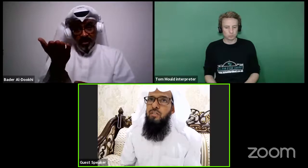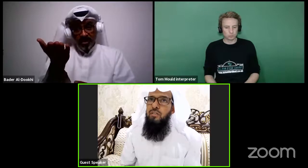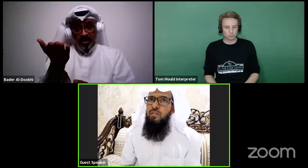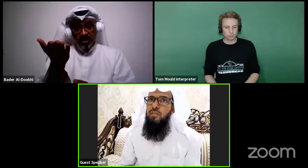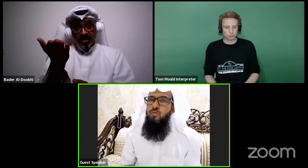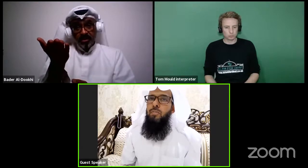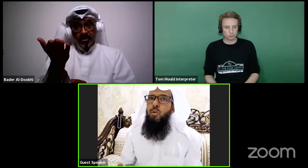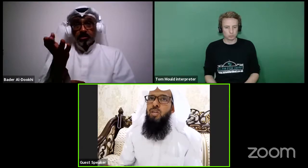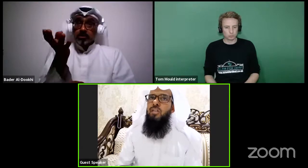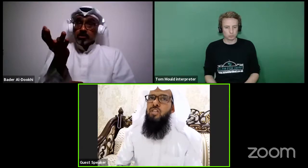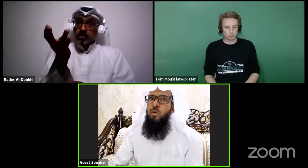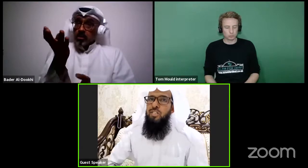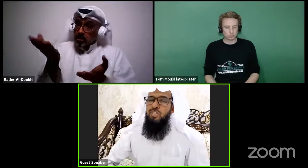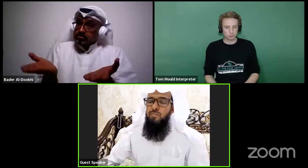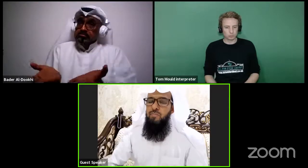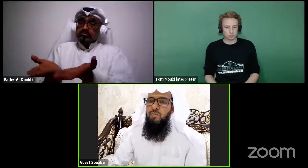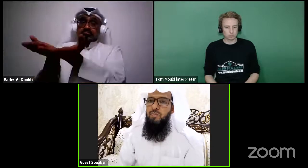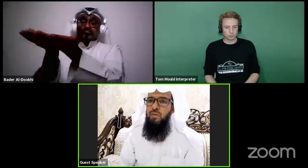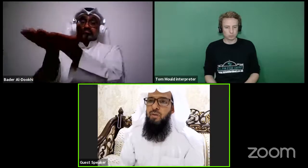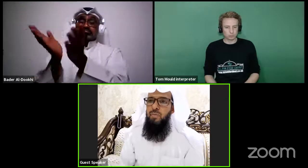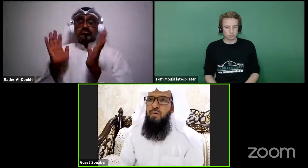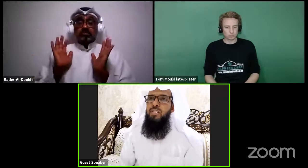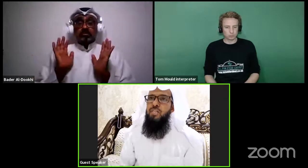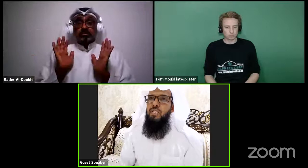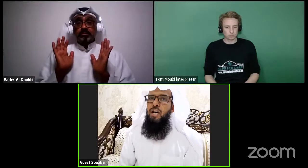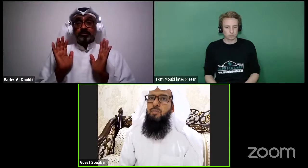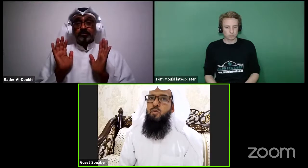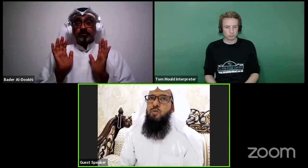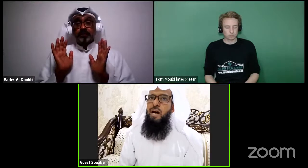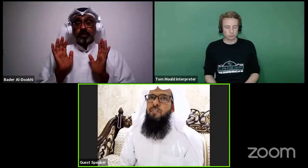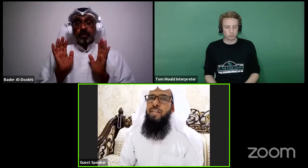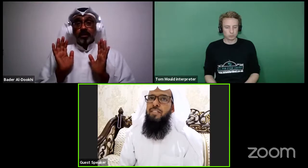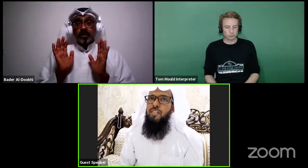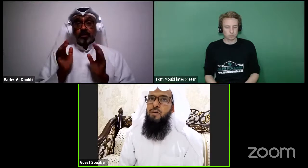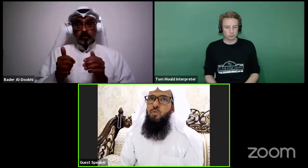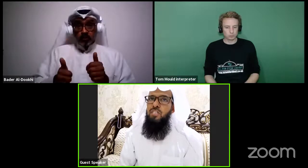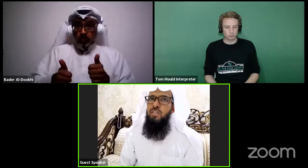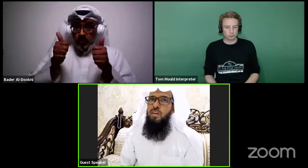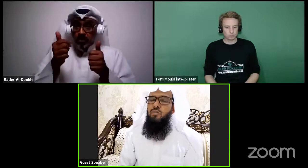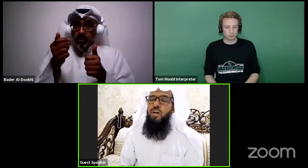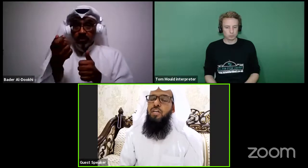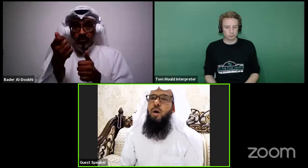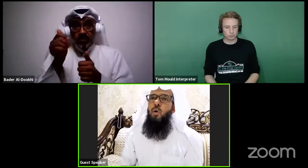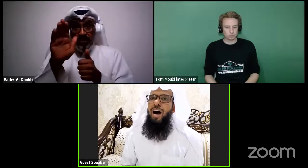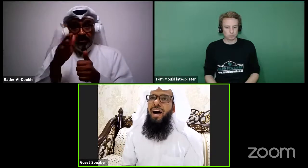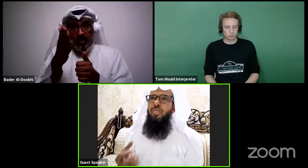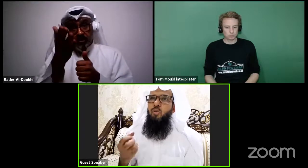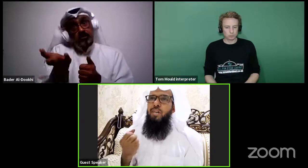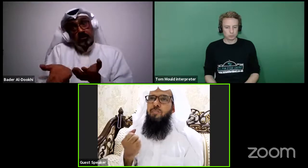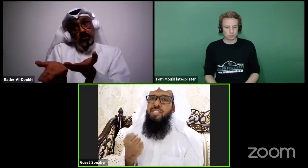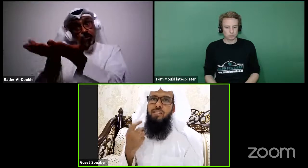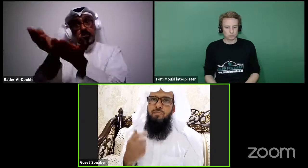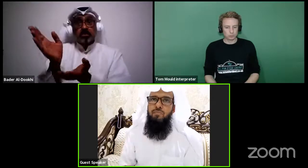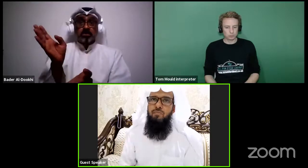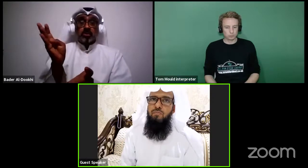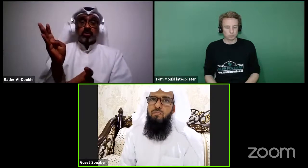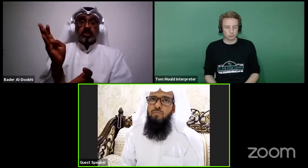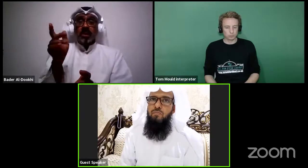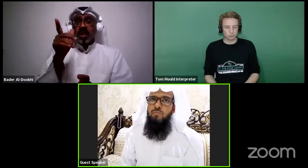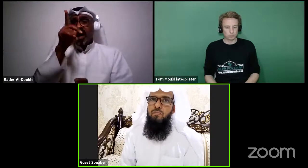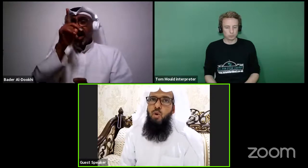الزواج ومؤونة الزواج. من استطاع منكم الباءة فليتزوج فإنه أغض للبصر